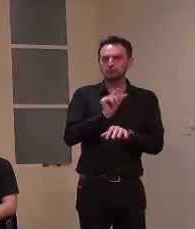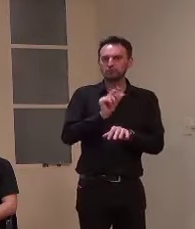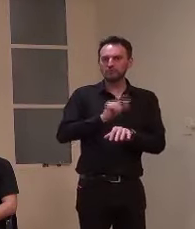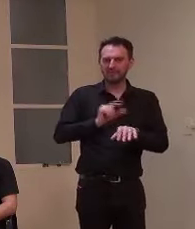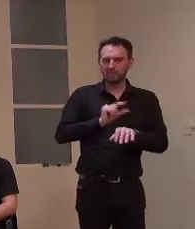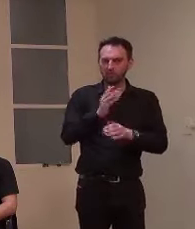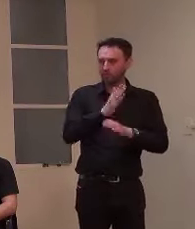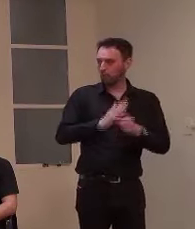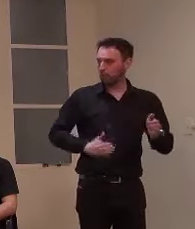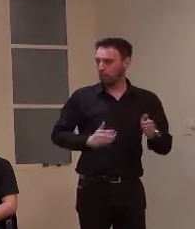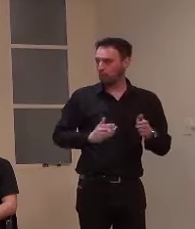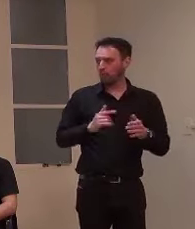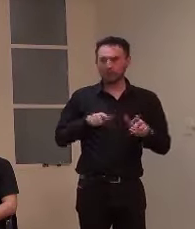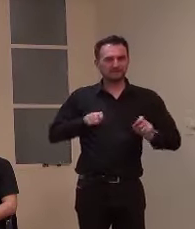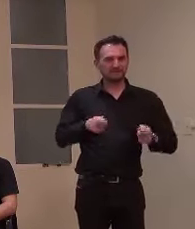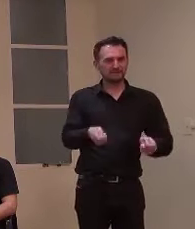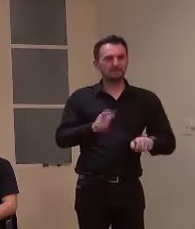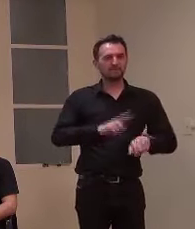exposición